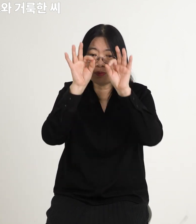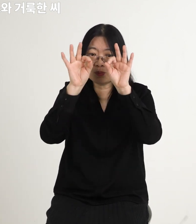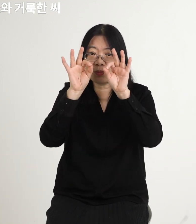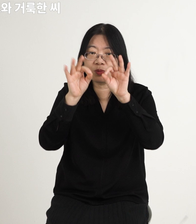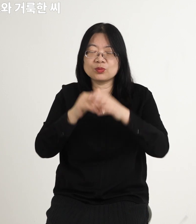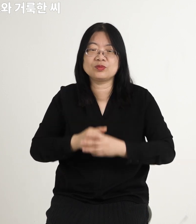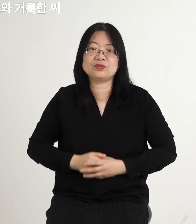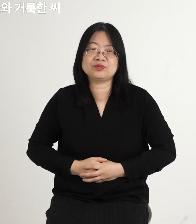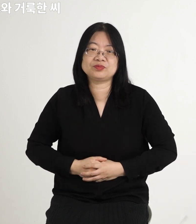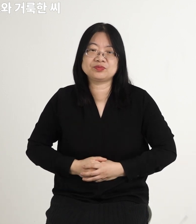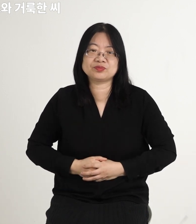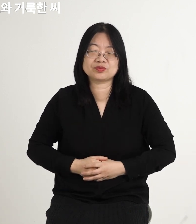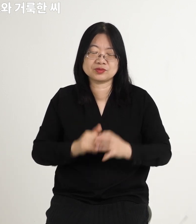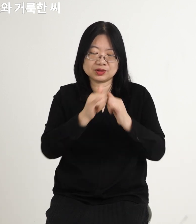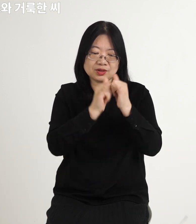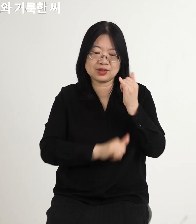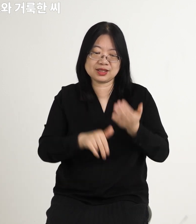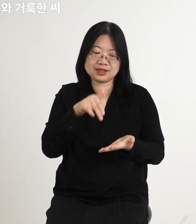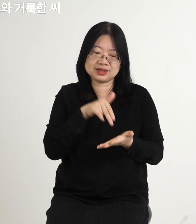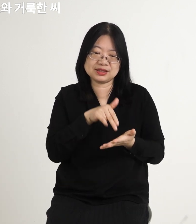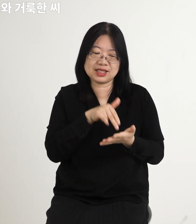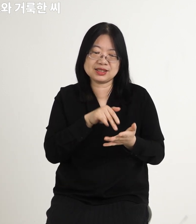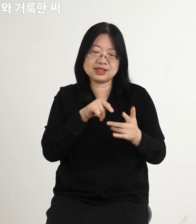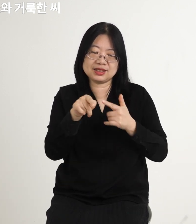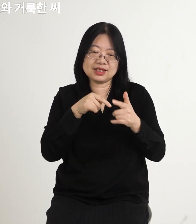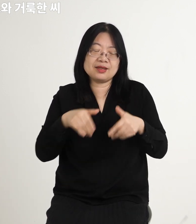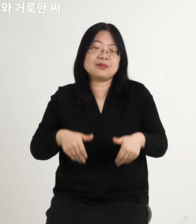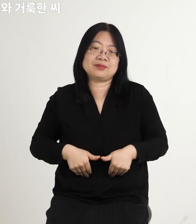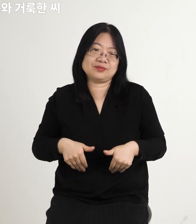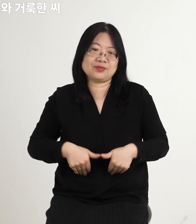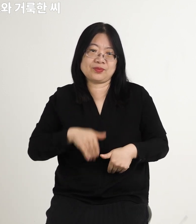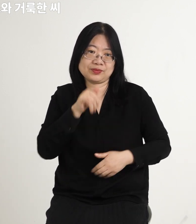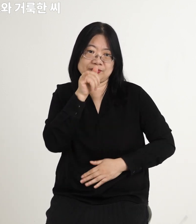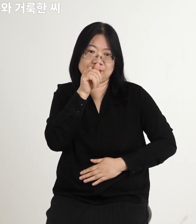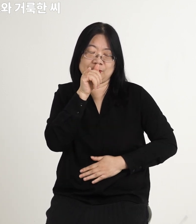통해서 역사적 맥락을 이해해야 된다는 이유가 여기 있어요.